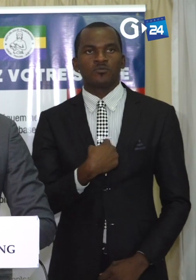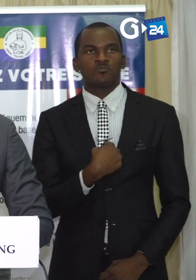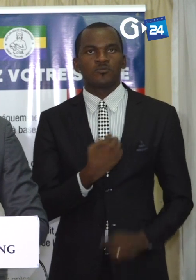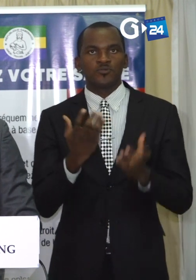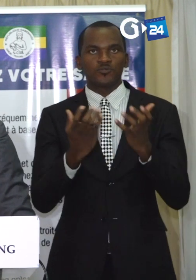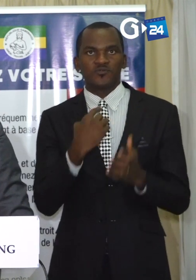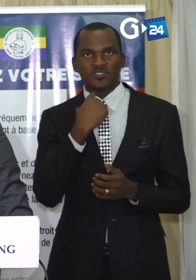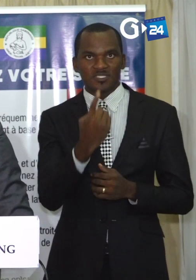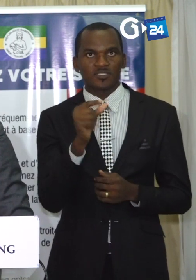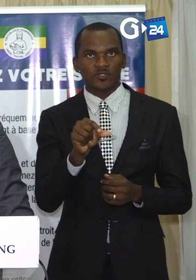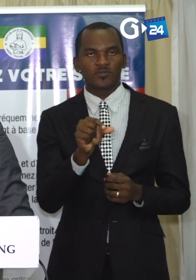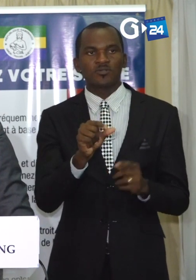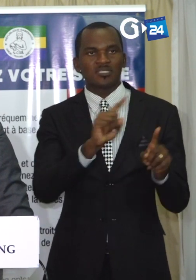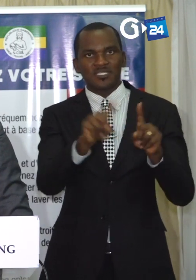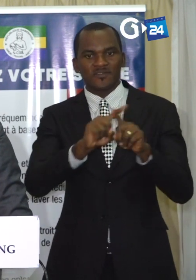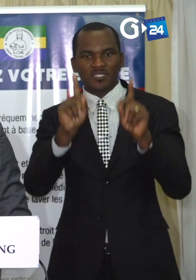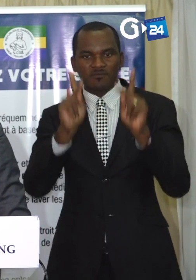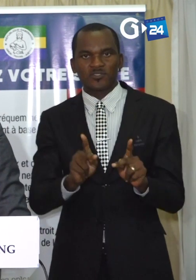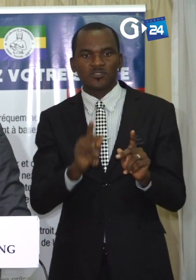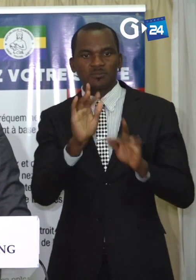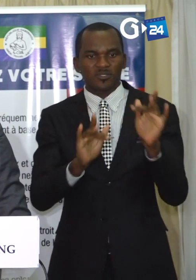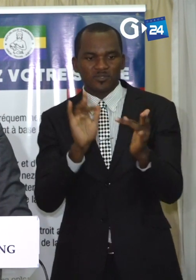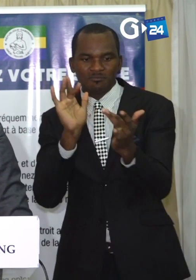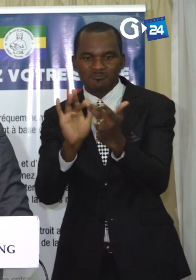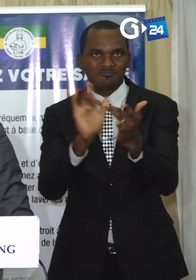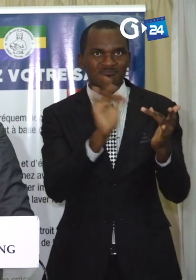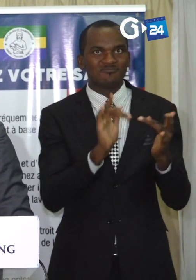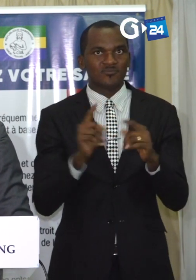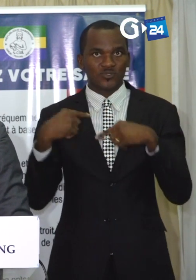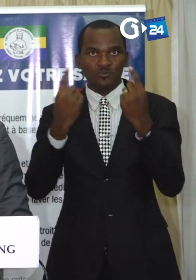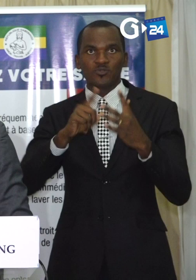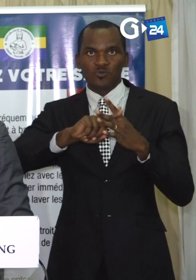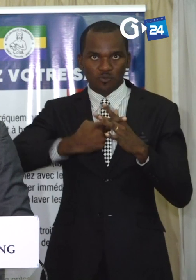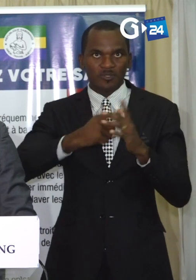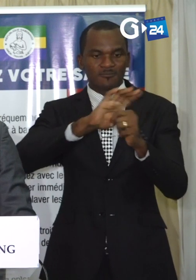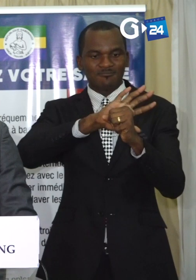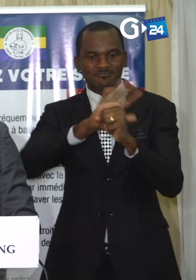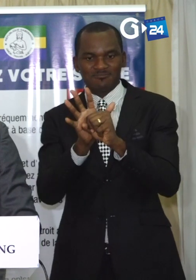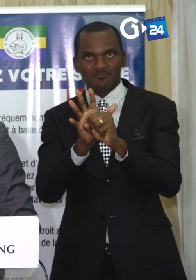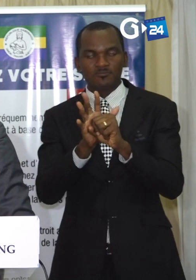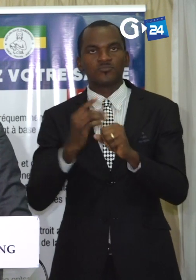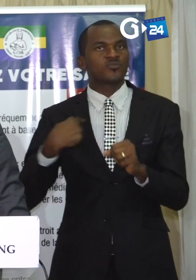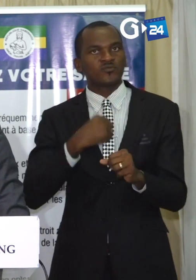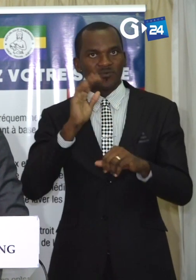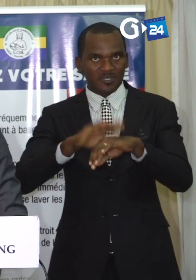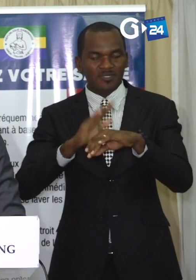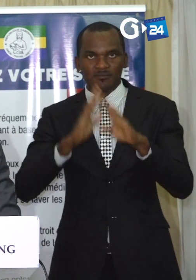Je voudrais dire que les différents modes de contamination que nous avons enregistrés depuis le début de l'épidémie Covid-19 doivent nous interpeller.